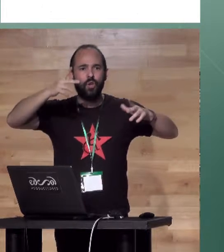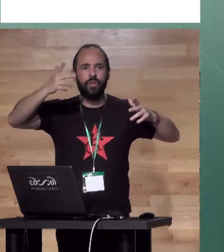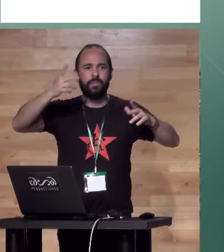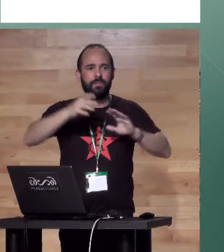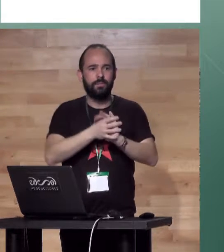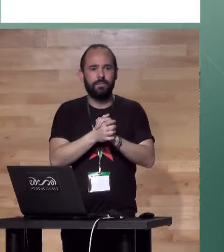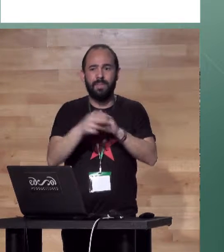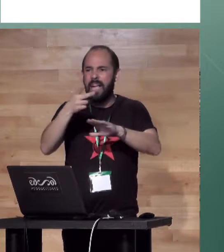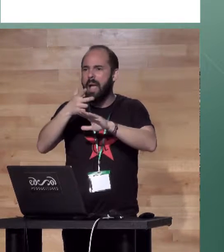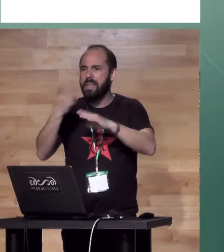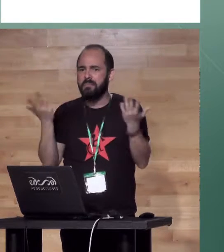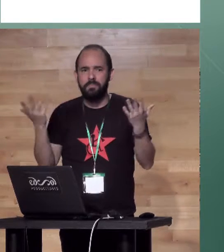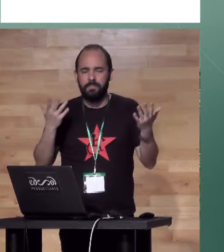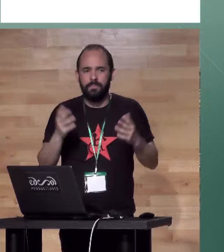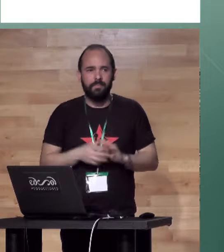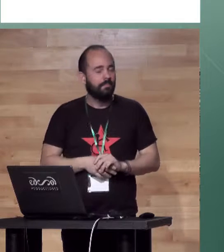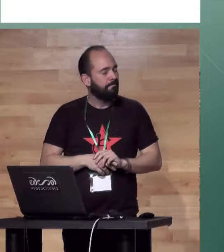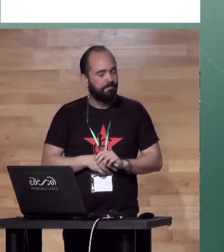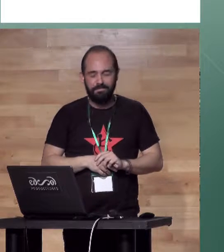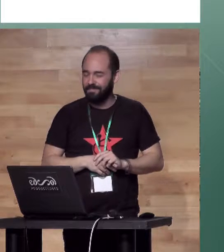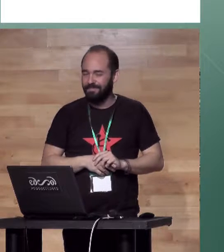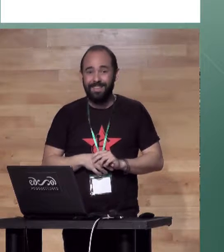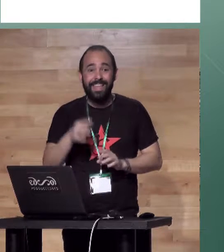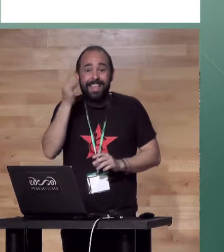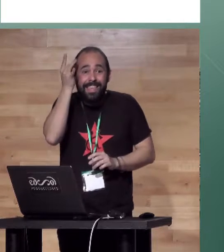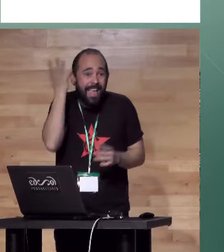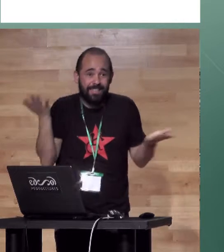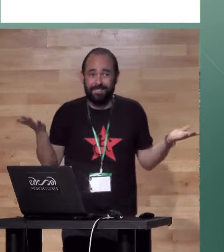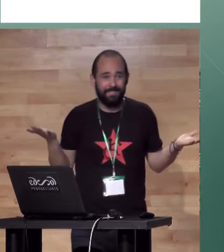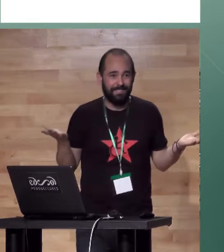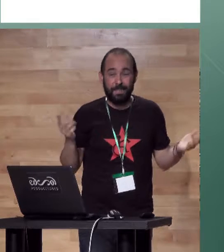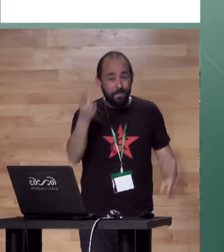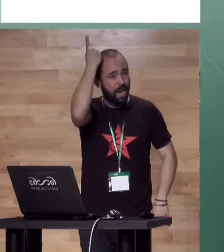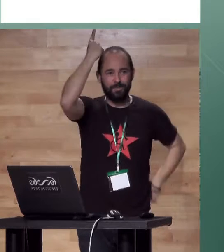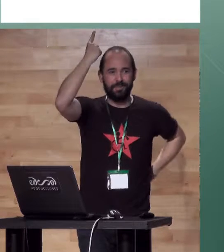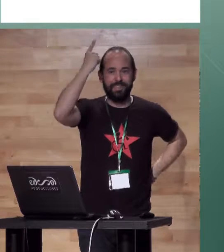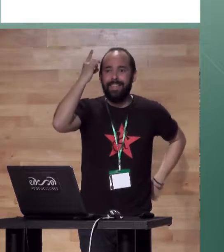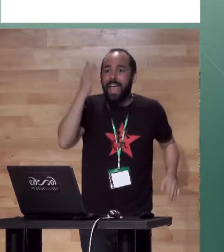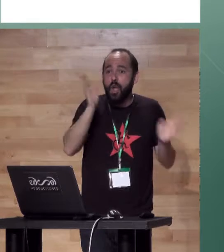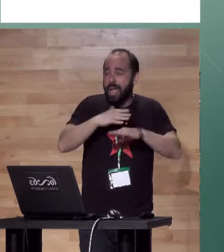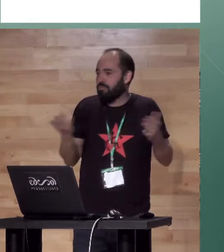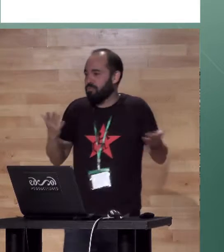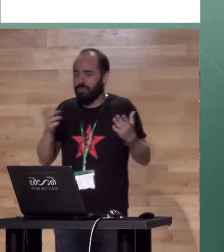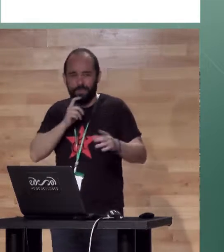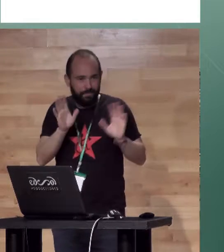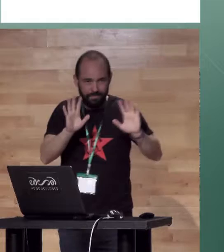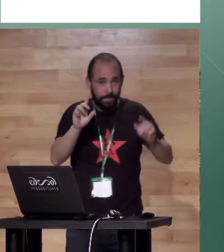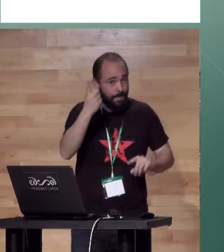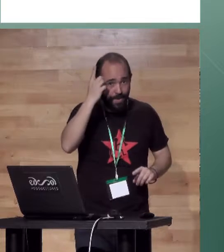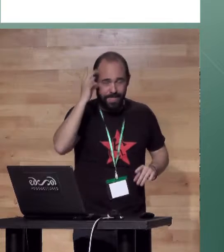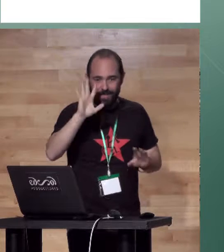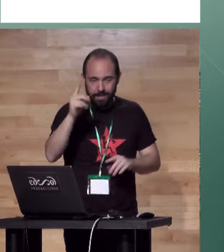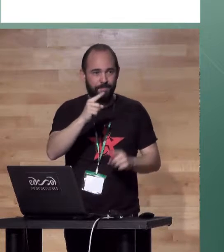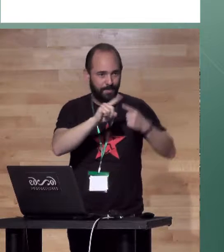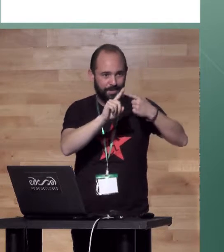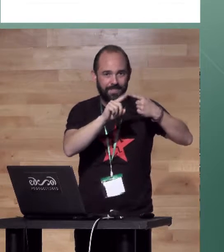El título, la dirección, la grabación. La idea. La base es la idea, es lo primero, es la